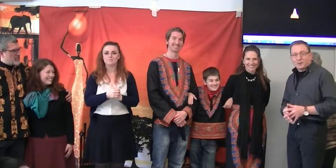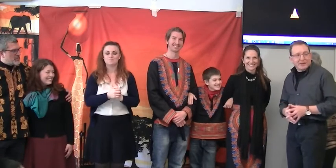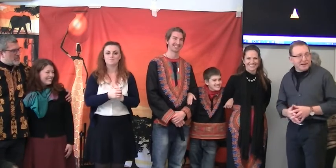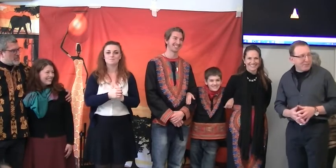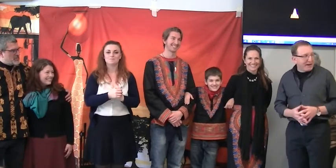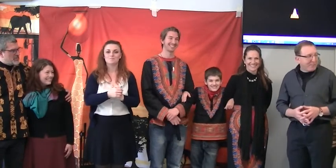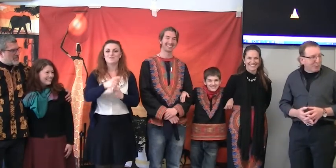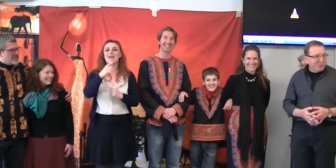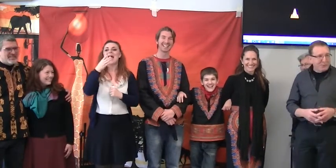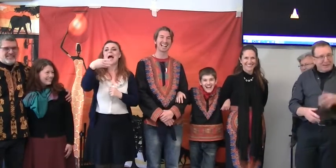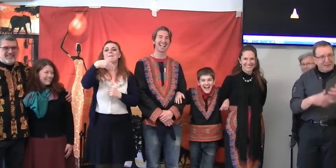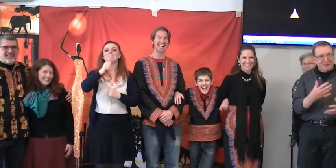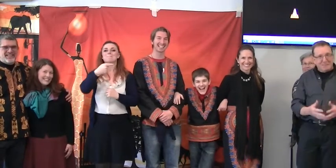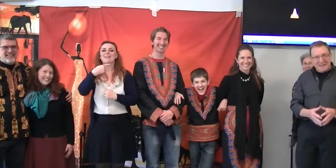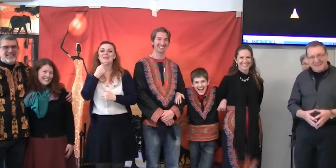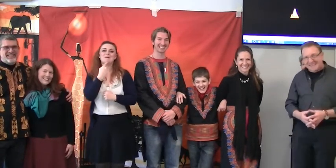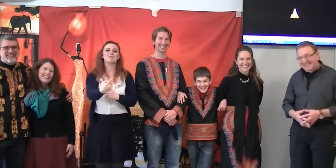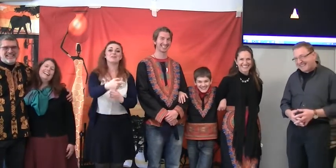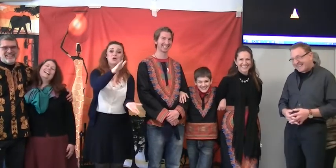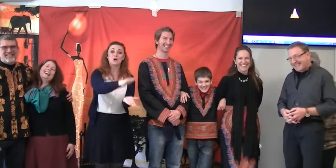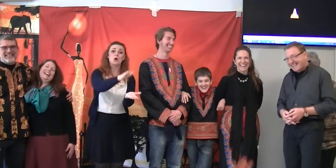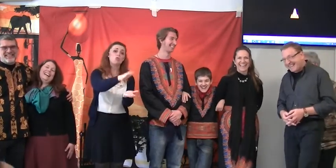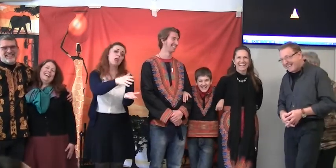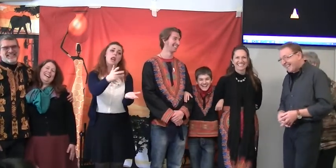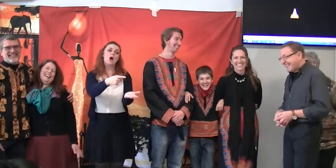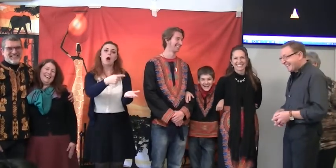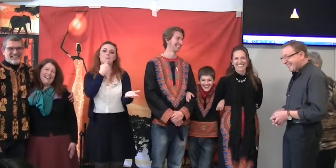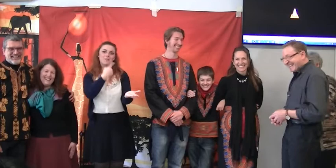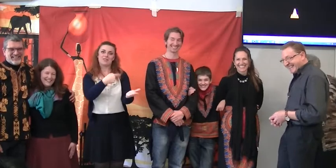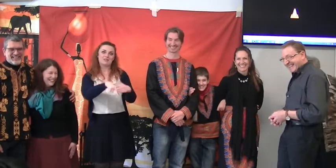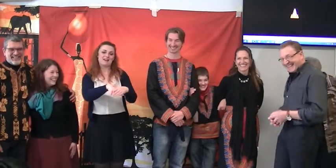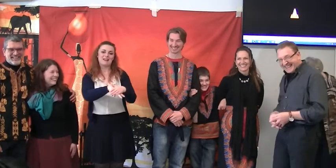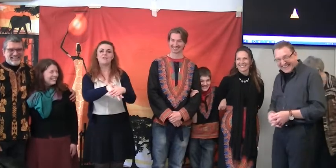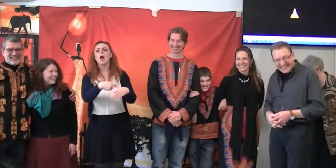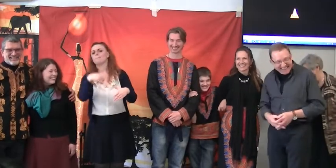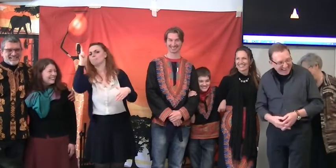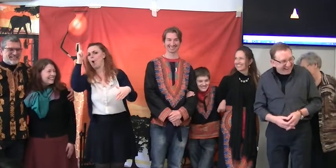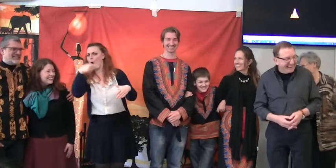che il coccodrillo era buono. Grazie per il rammendo.